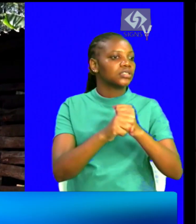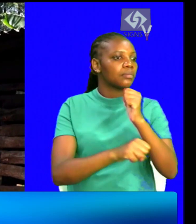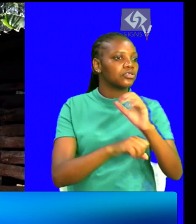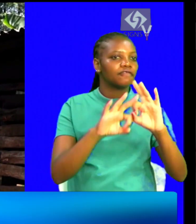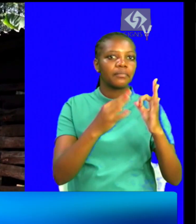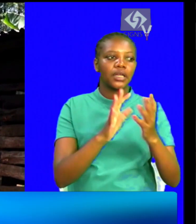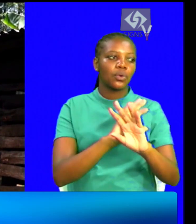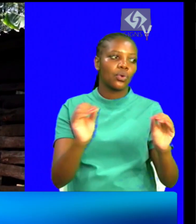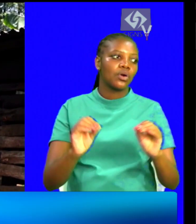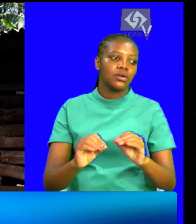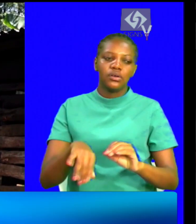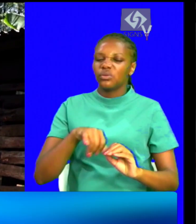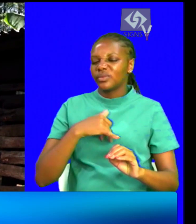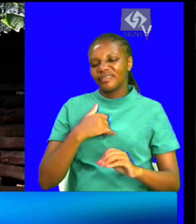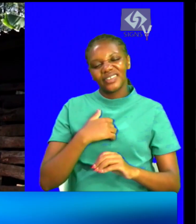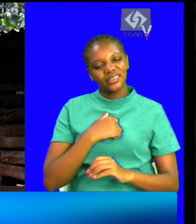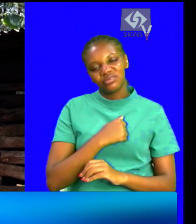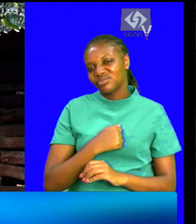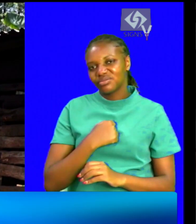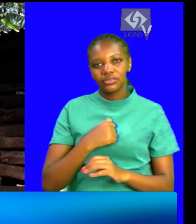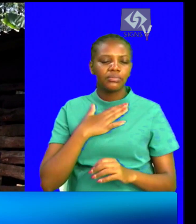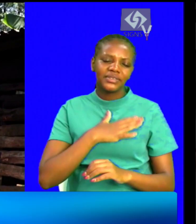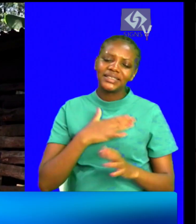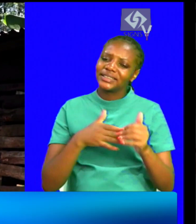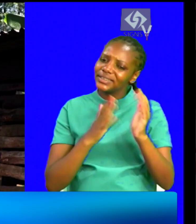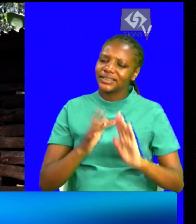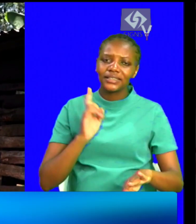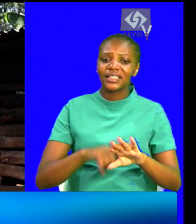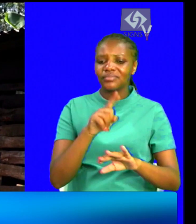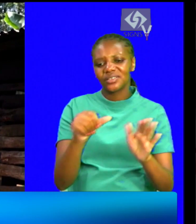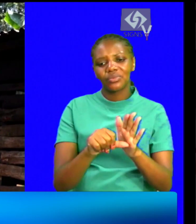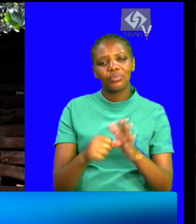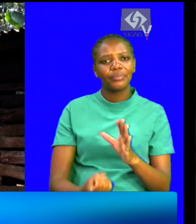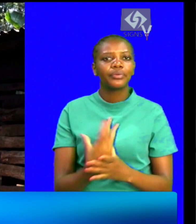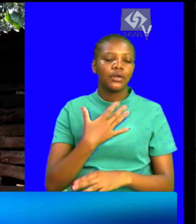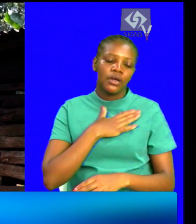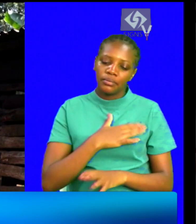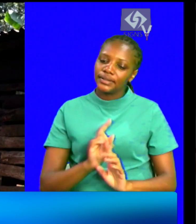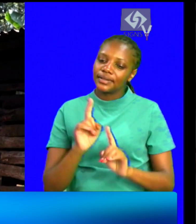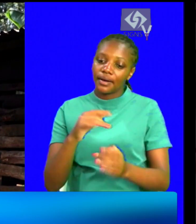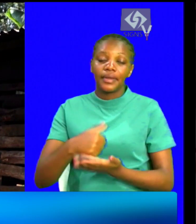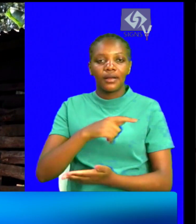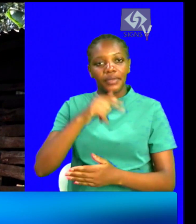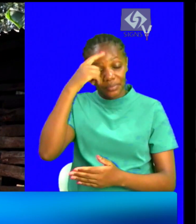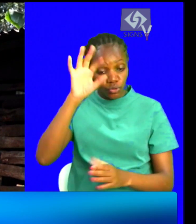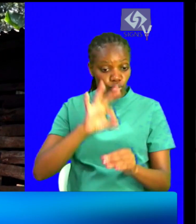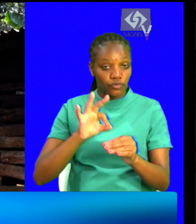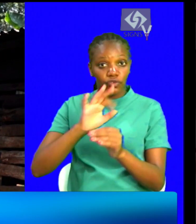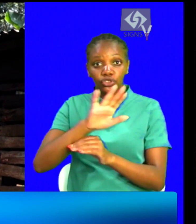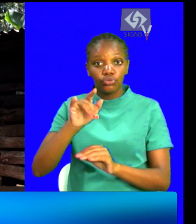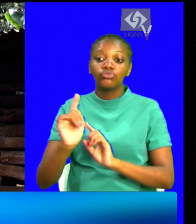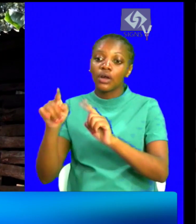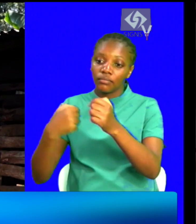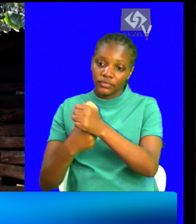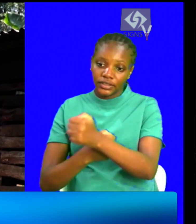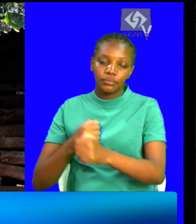familia. Kwa hivyo ni jambo la kuhuzunisha sana, na tunawaambia viongozi wetu tafadhali, vitu kama hizi zikitokea tena ni mzuri juu tuliwachagua